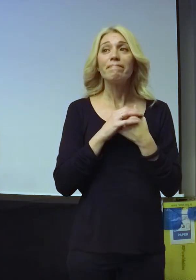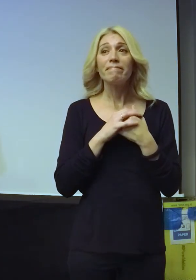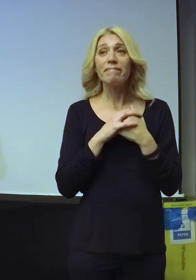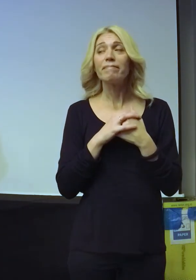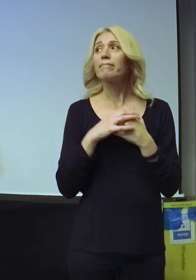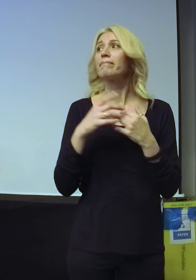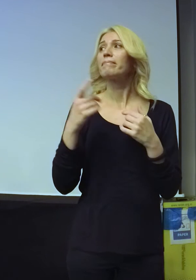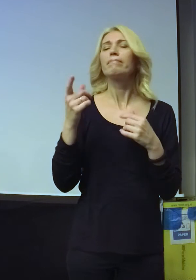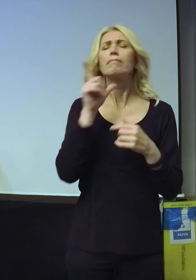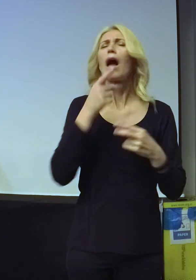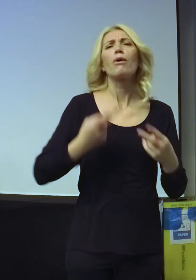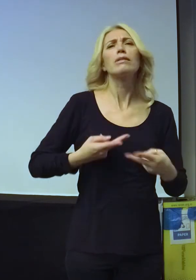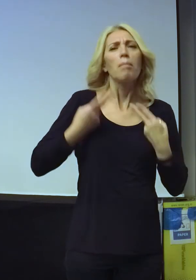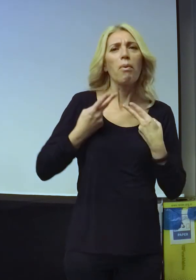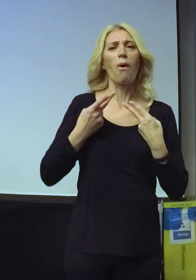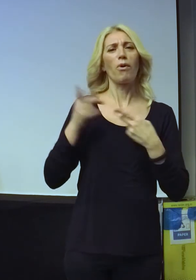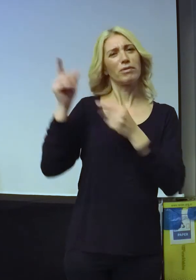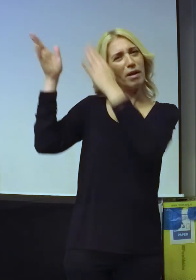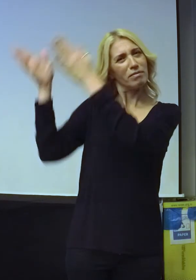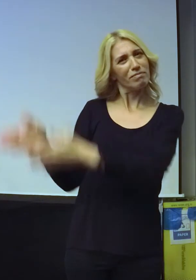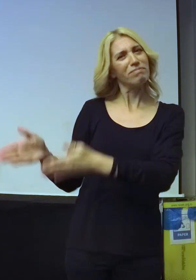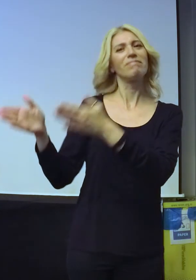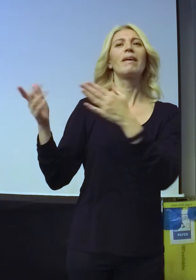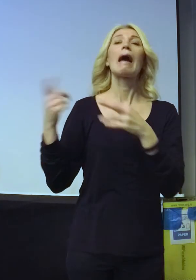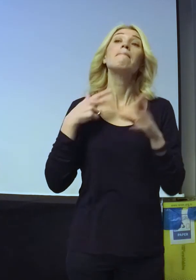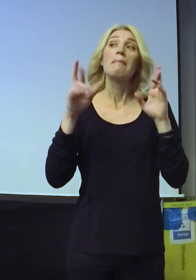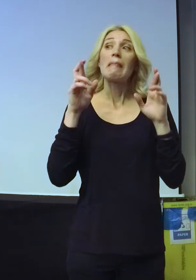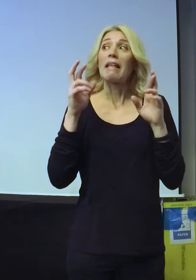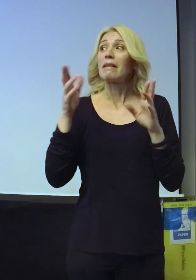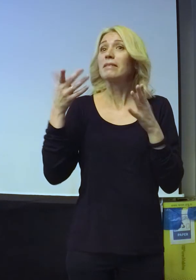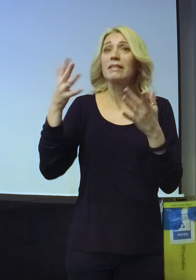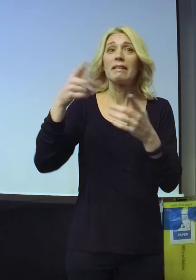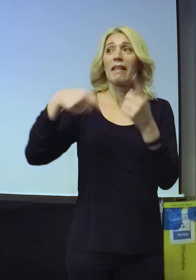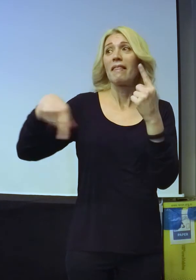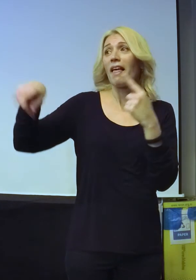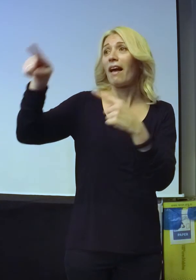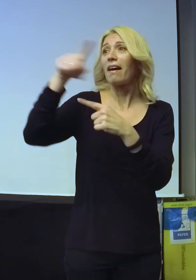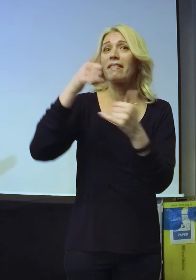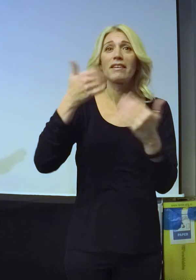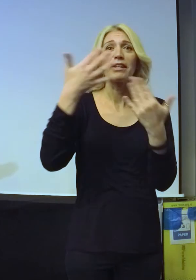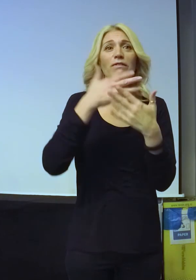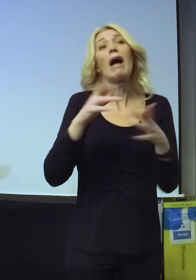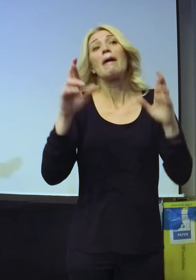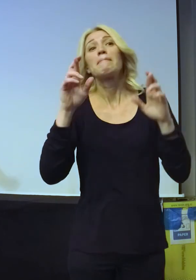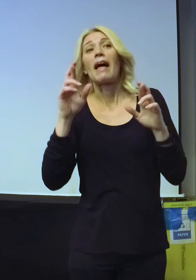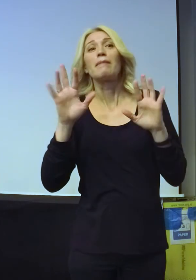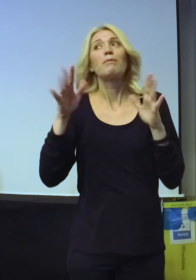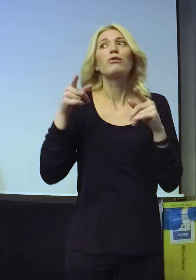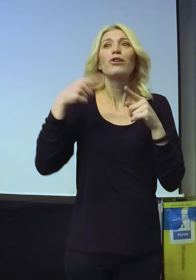fotografija. Jako sam ponosan puno na njega. Nadam se da je on ovde negde večeras s nama. Ako